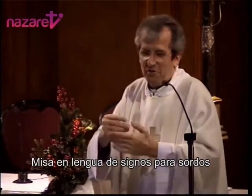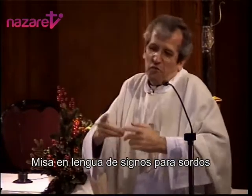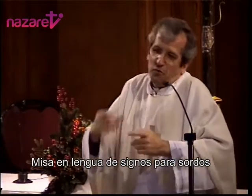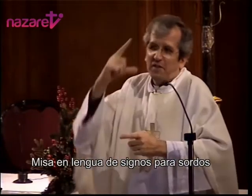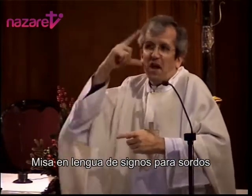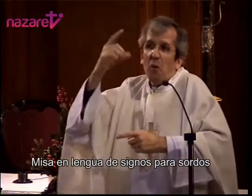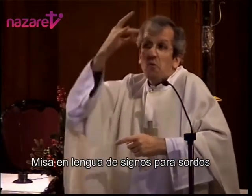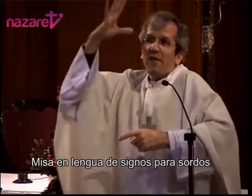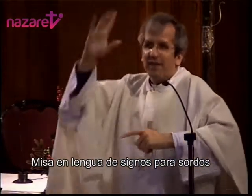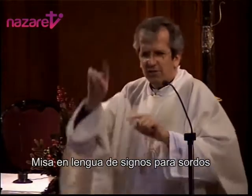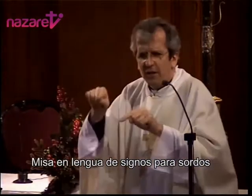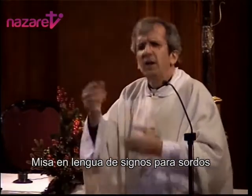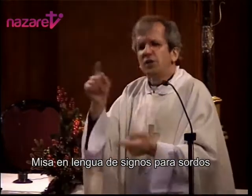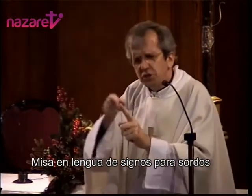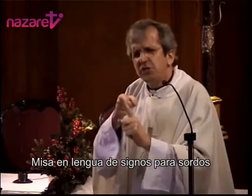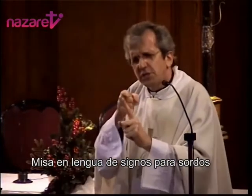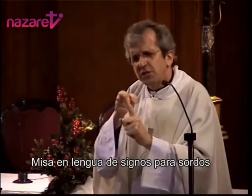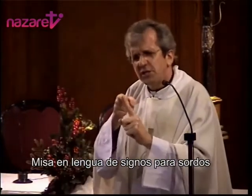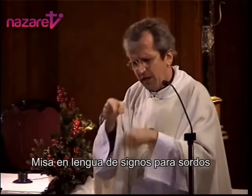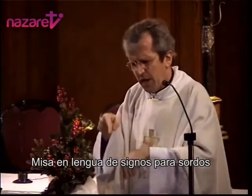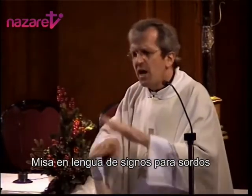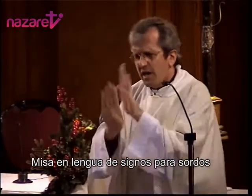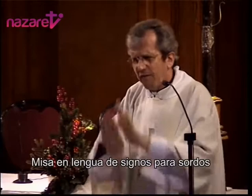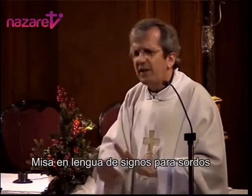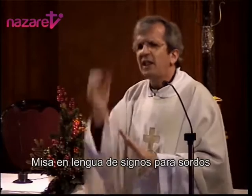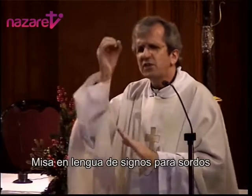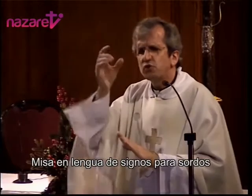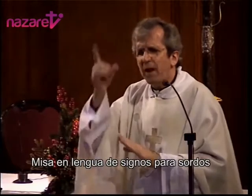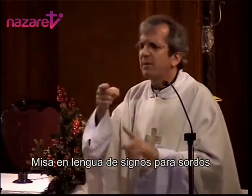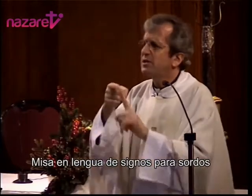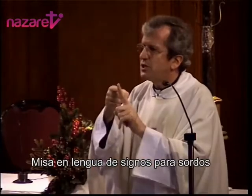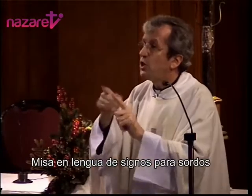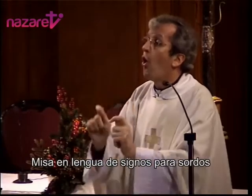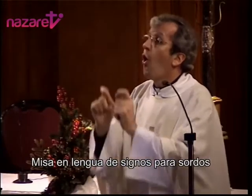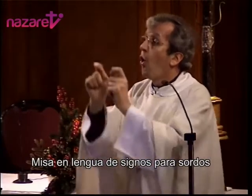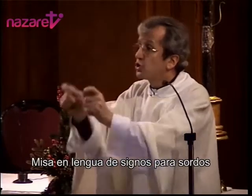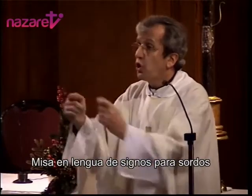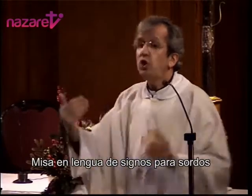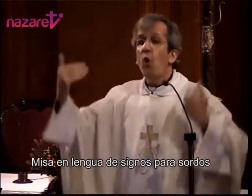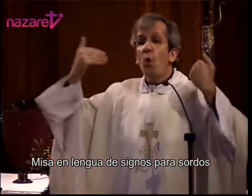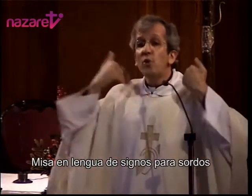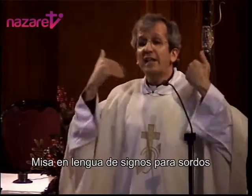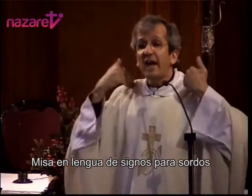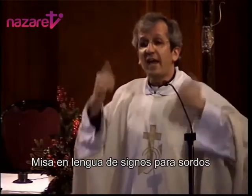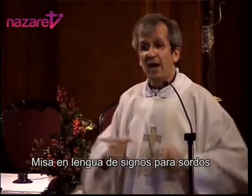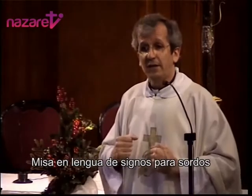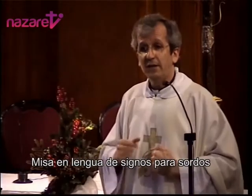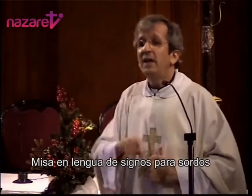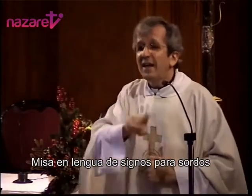fue un día una idea, sino que insiste, y al final de sus palabras insistió, os doy una tarea, que